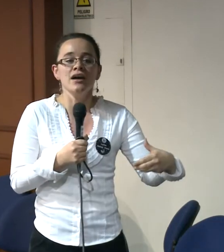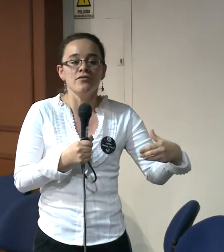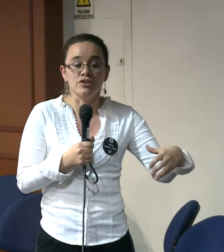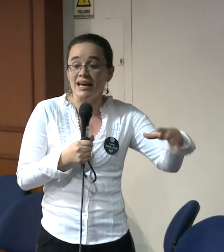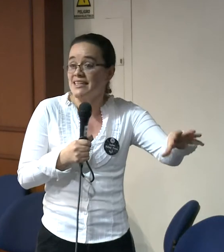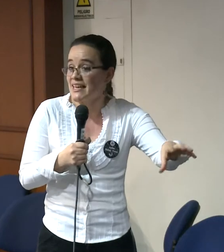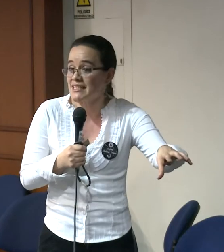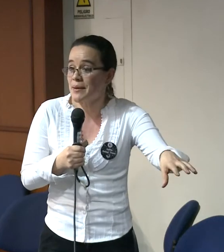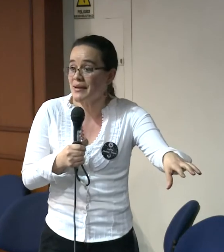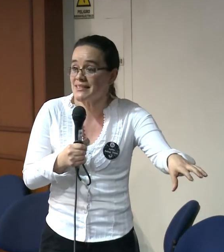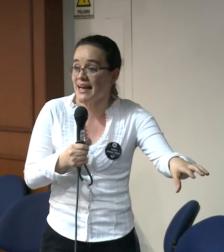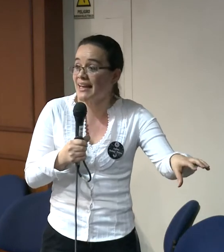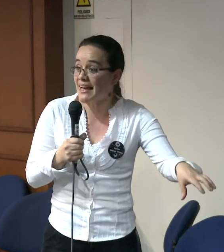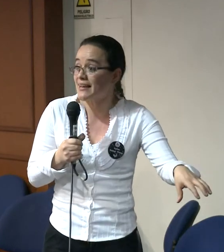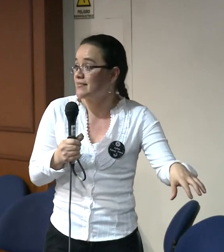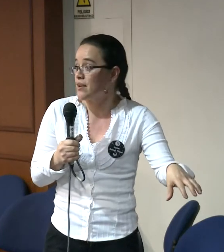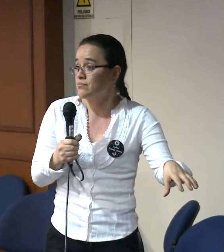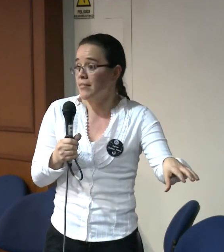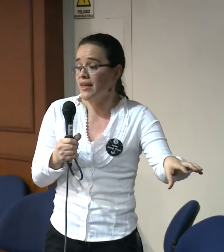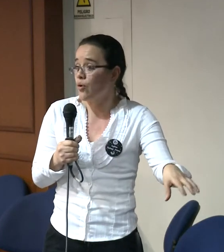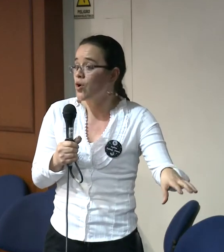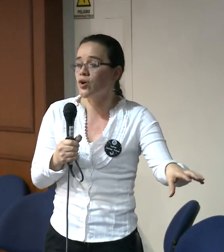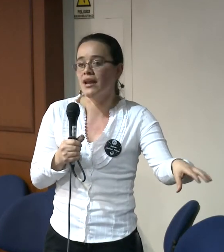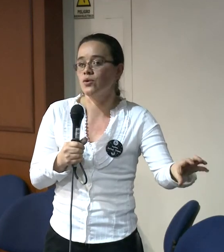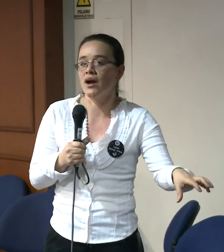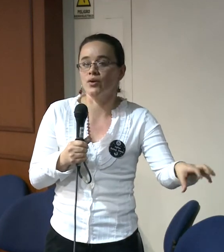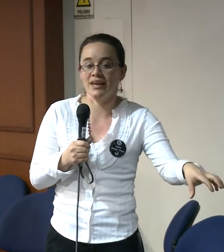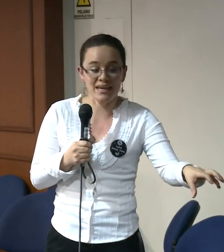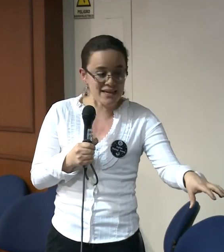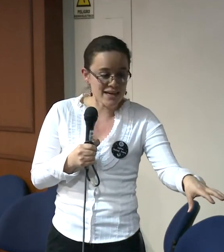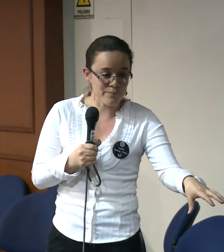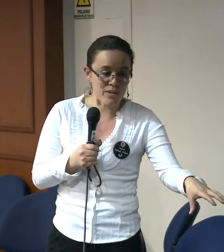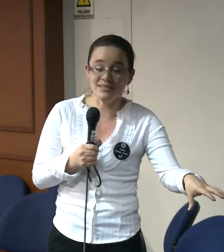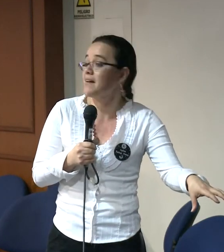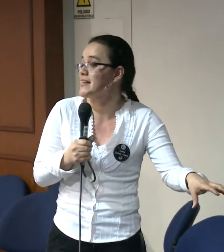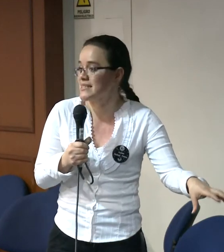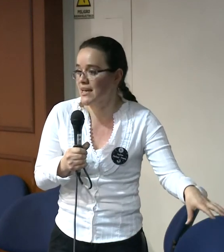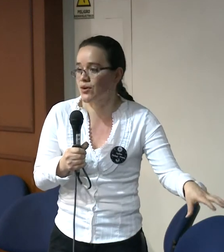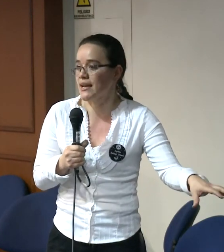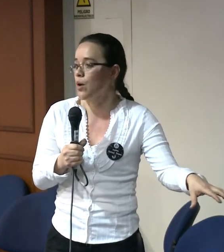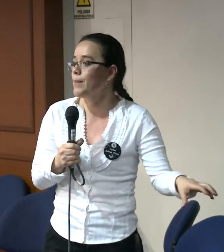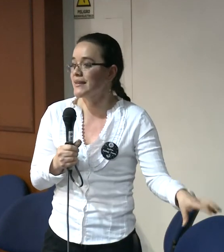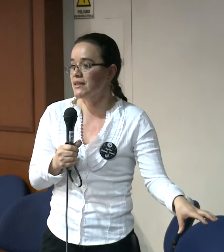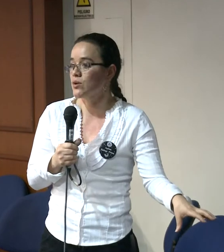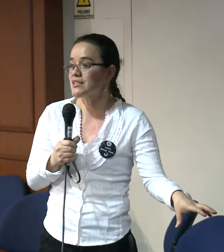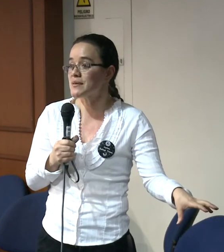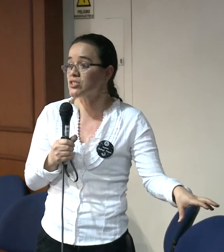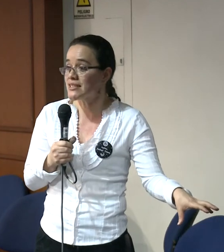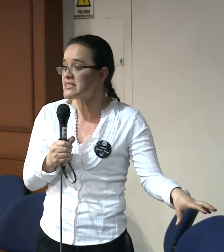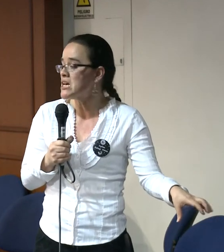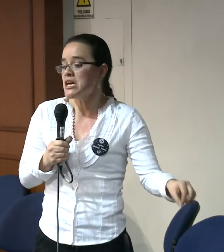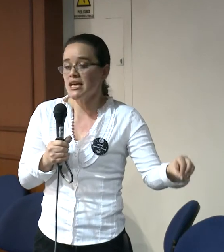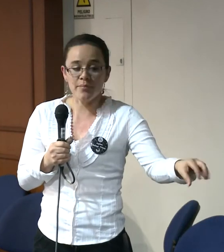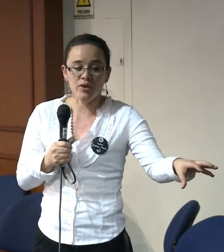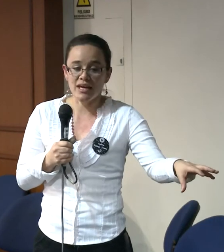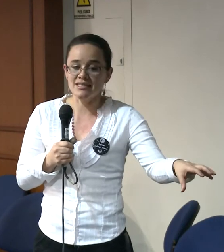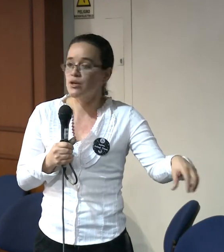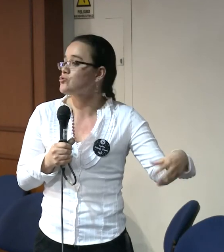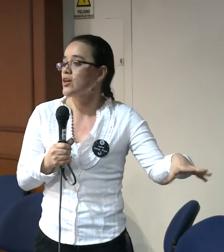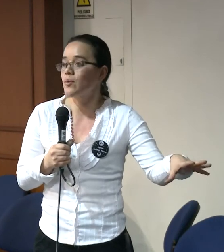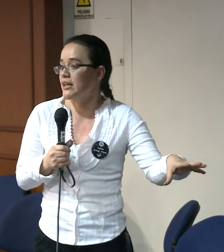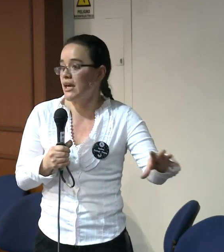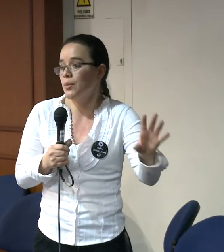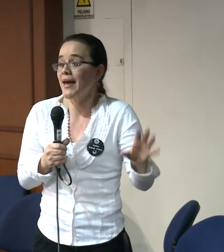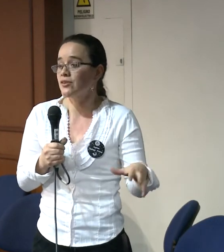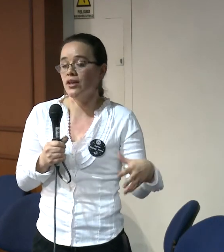para fortalecer ese aprendizaje que el mediador o que el educador quería establecer o quería compartir con las personas y que podía hacer